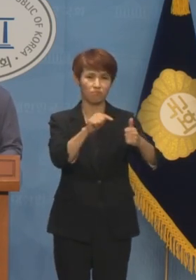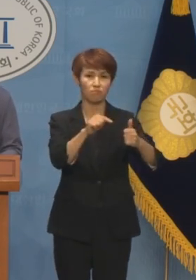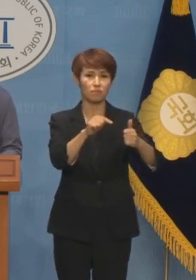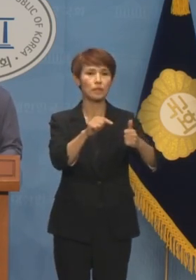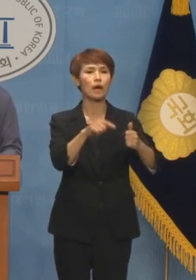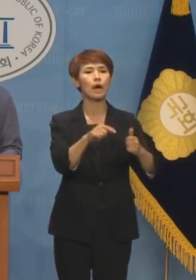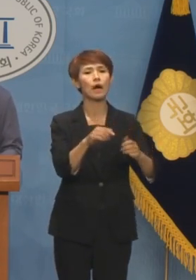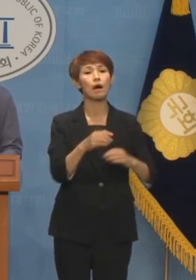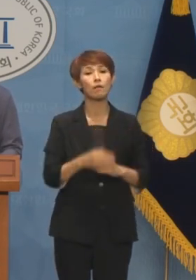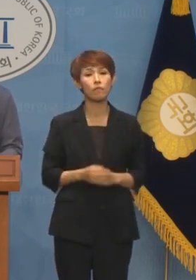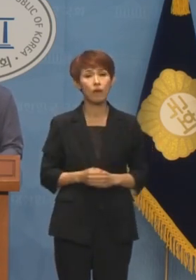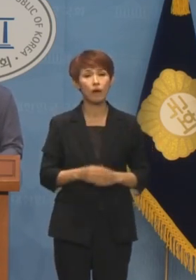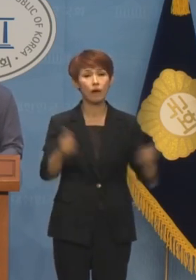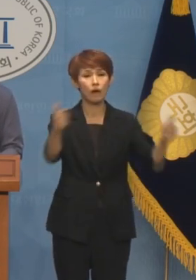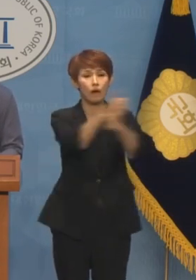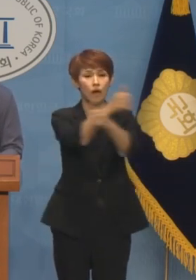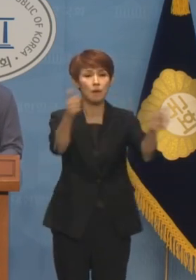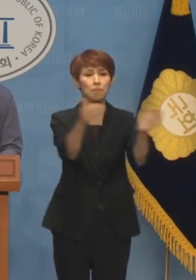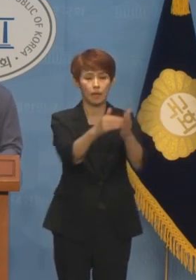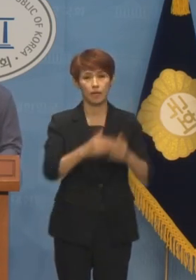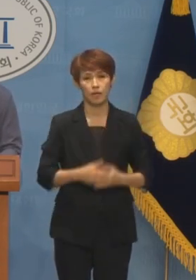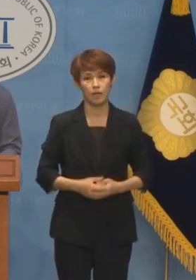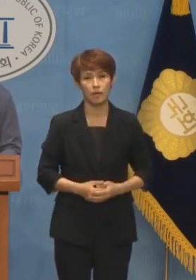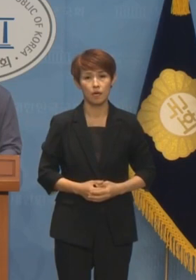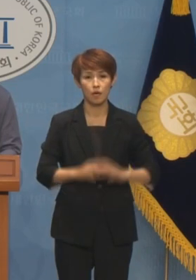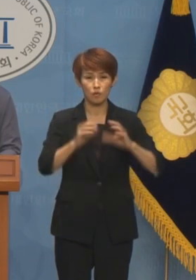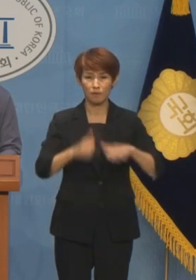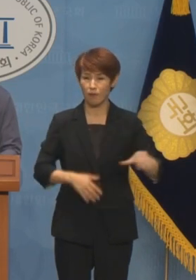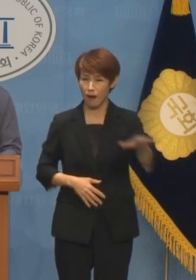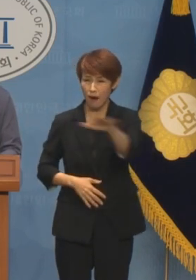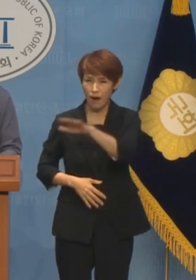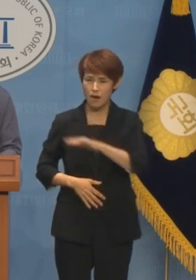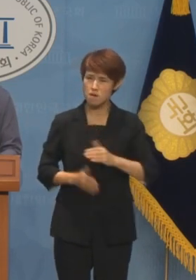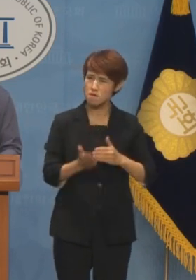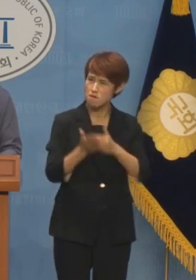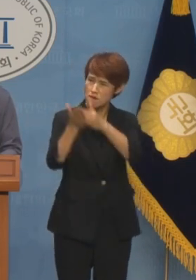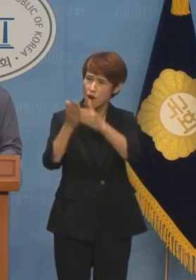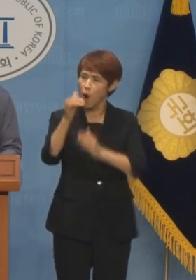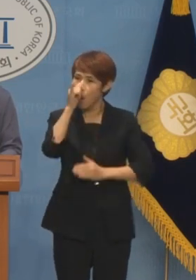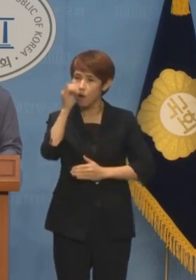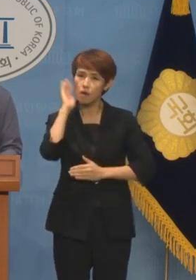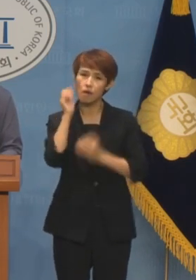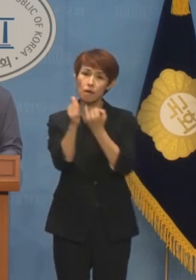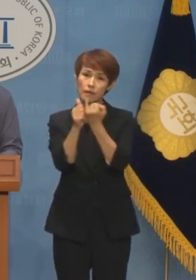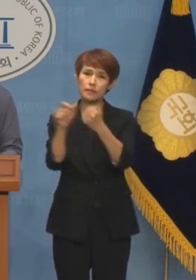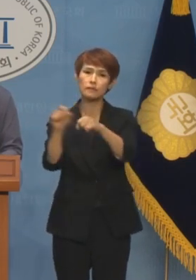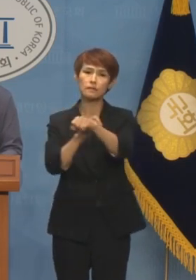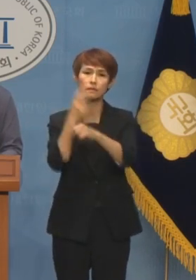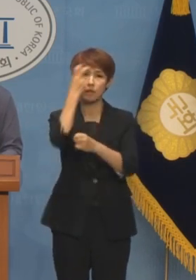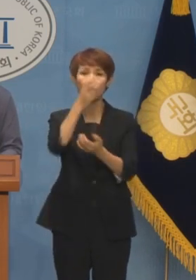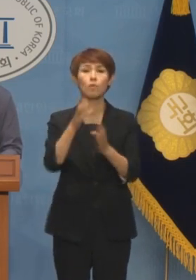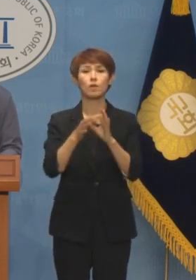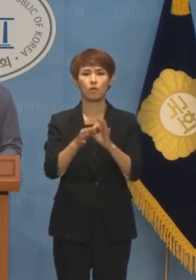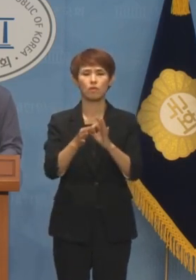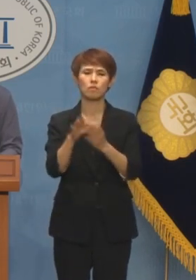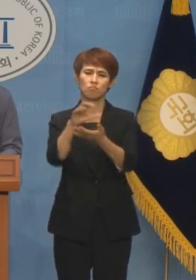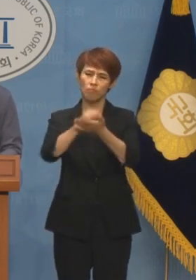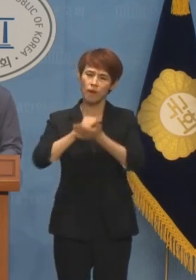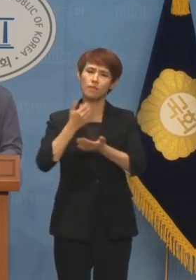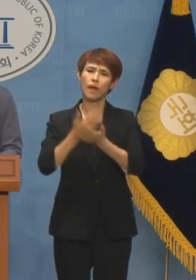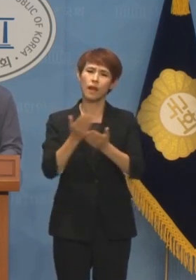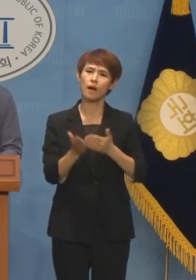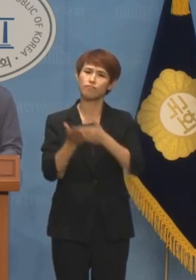물갈이가 있었을 뿐입니다. 국민 대다수가 엄중히 촉구하고 있는 김건희 특검에 대한 수용,